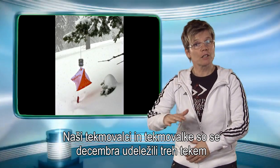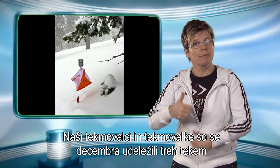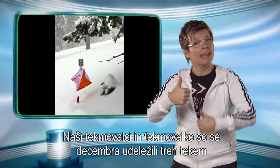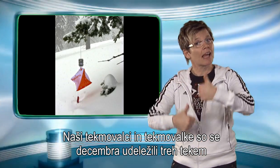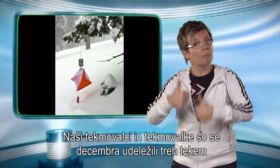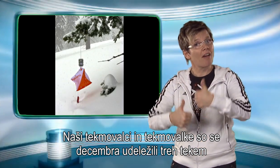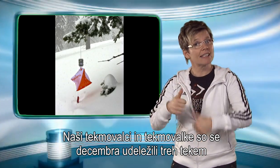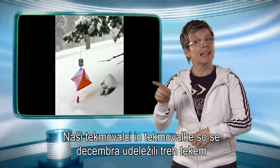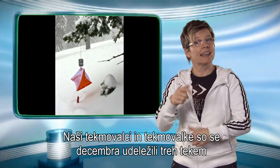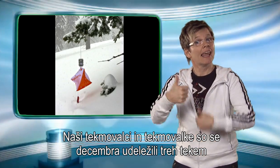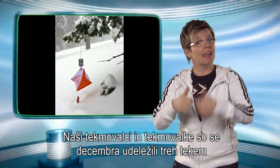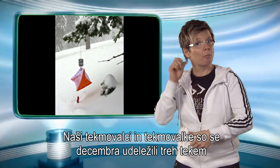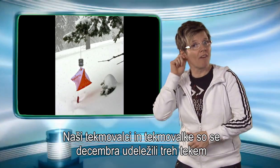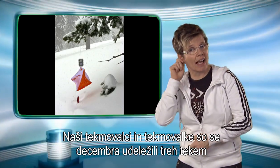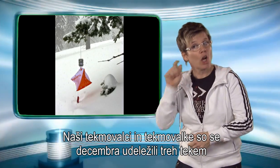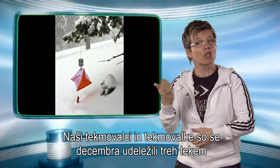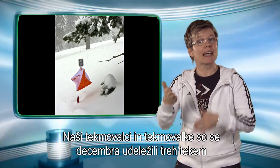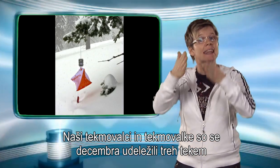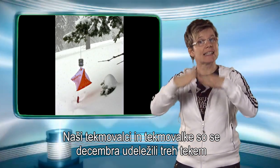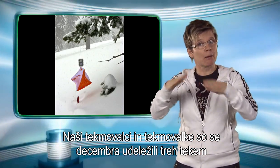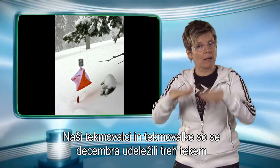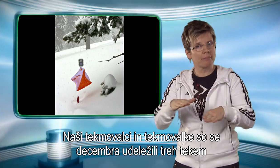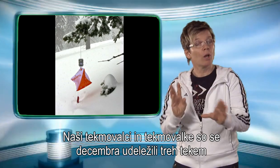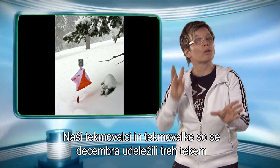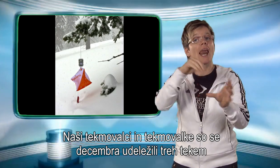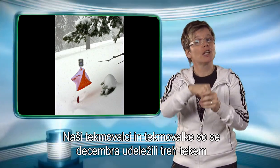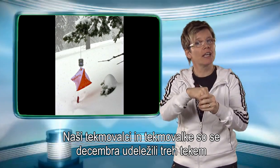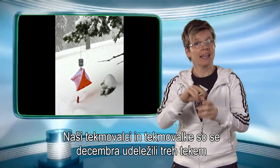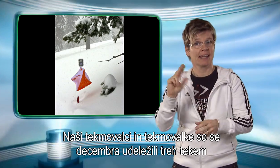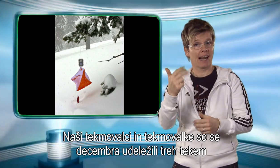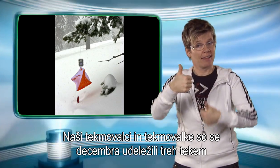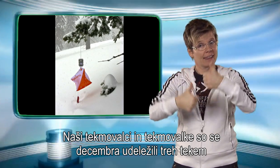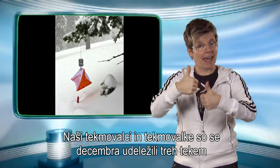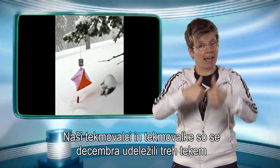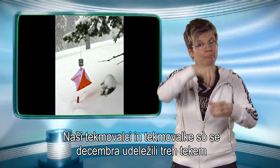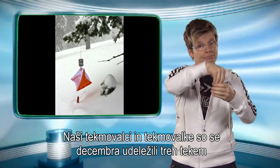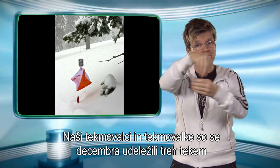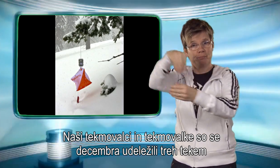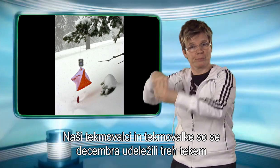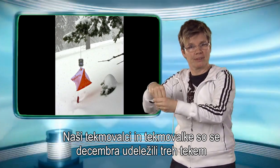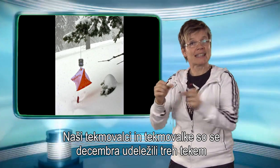Naši tekmovalci in tekmovalke so se decembra udeležili 3 tekem zimske orientacijske lige.